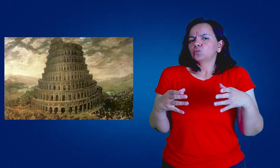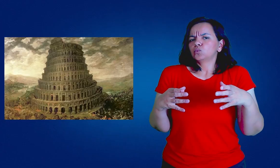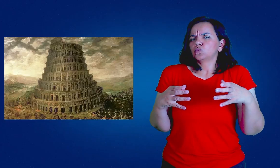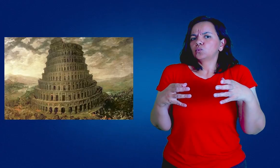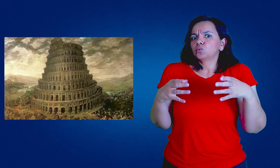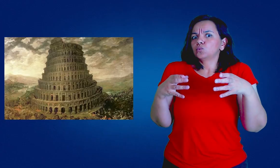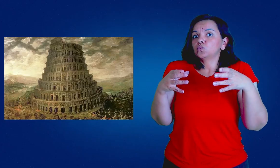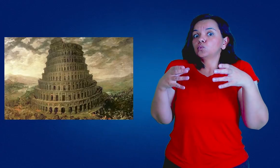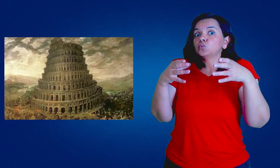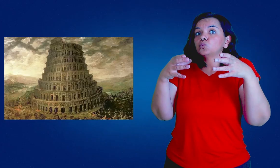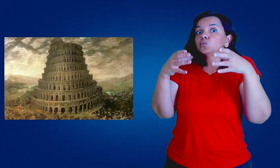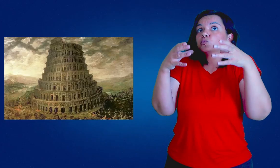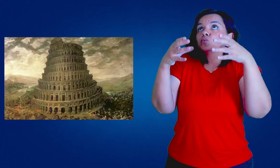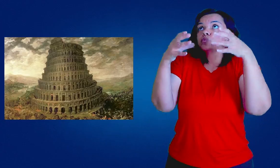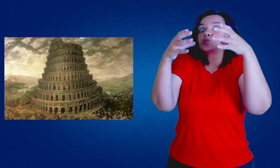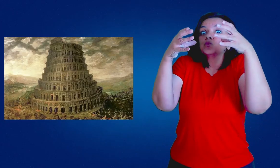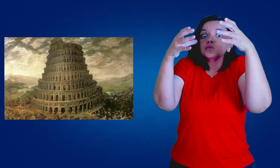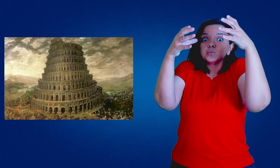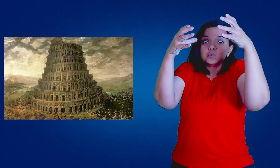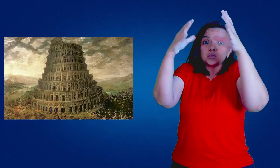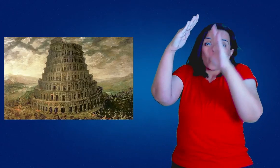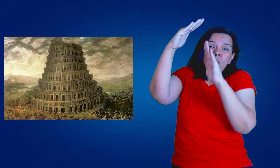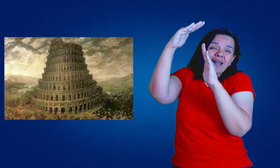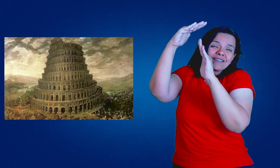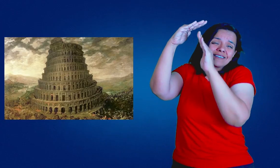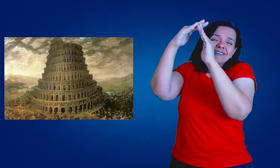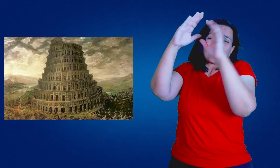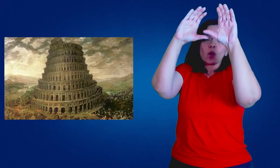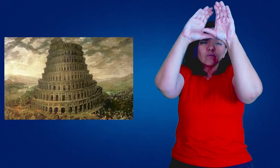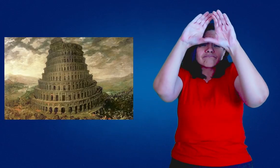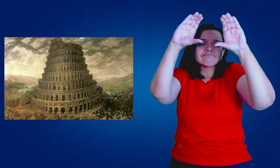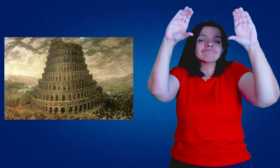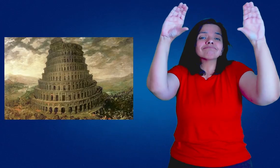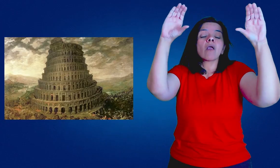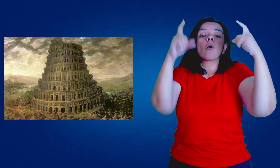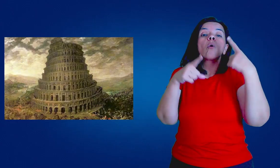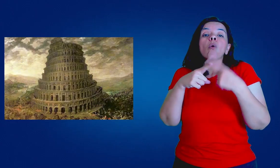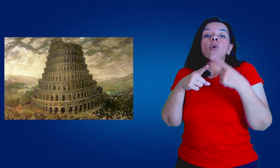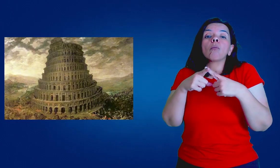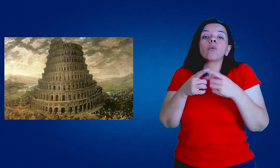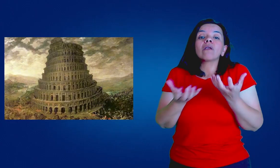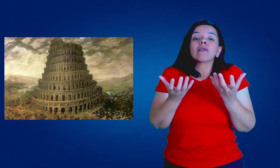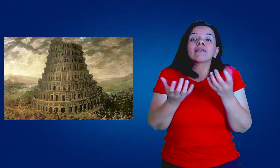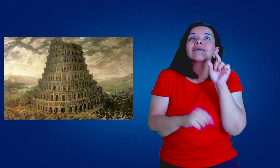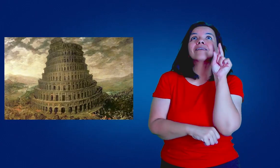uma torre tão alta que pudesse chegar aos céus.